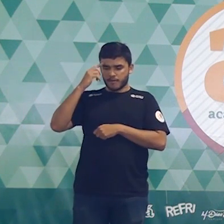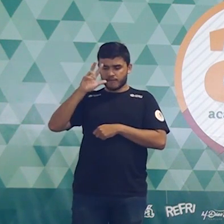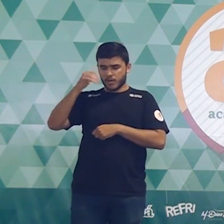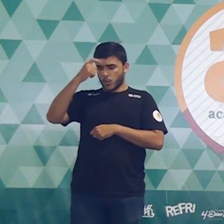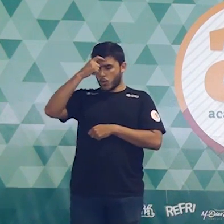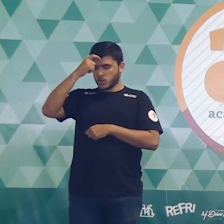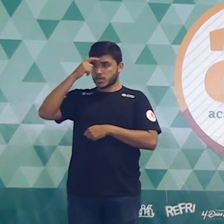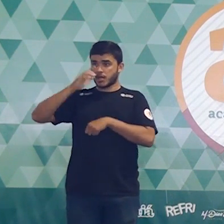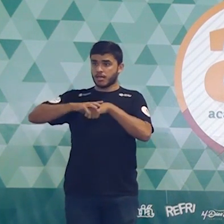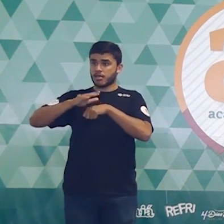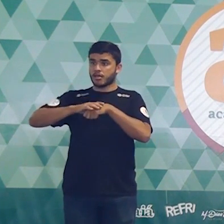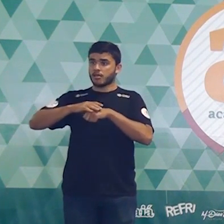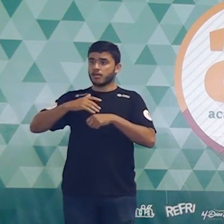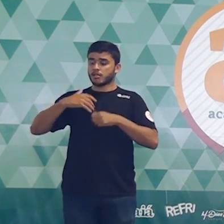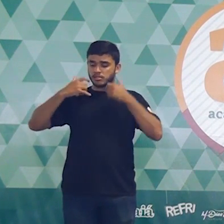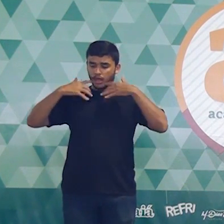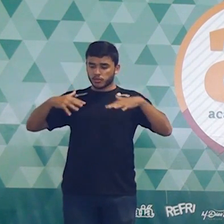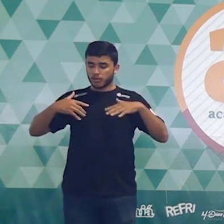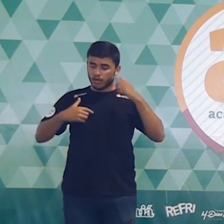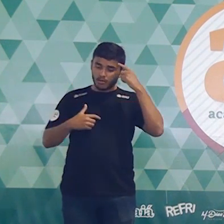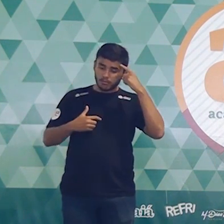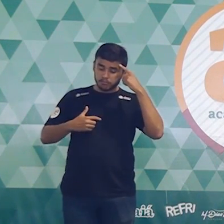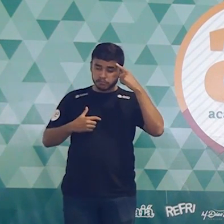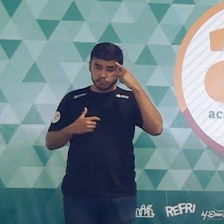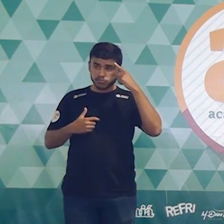pessoal? Deu ou não deu, pessoal?